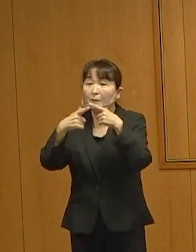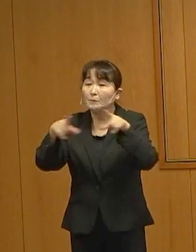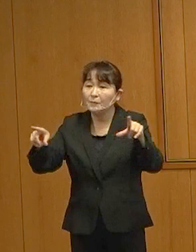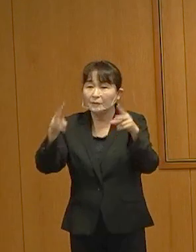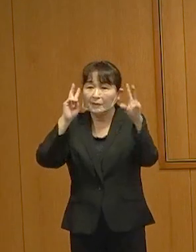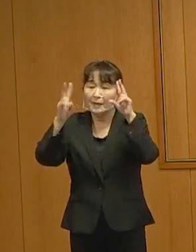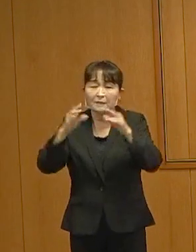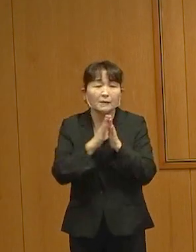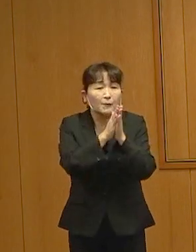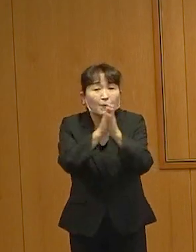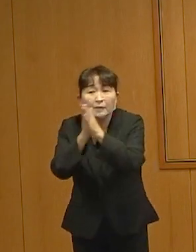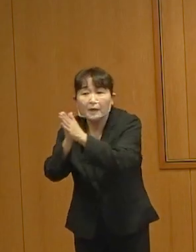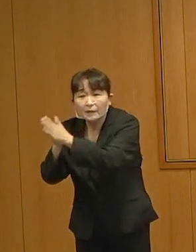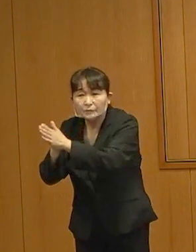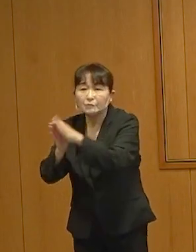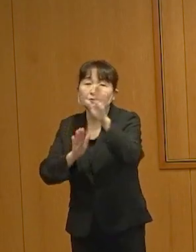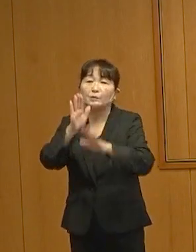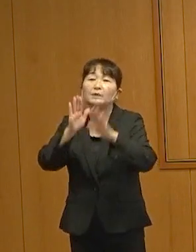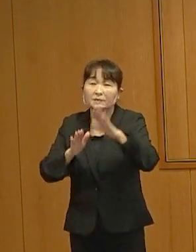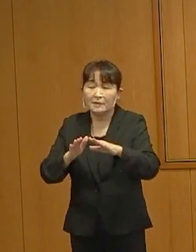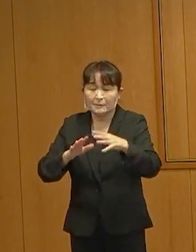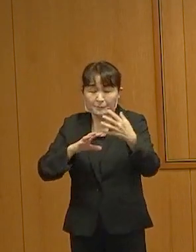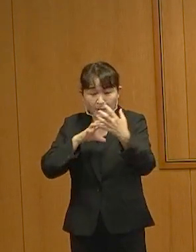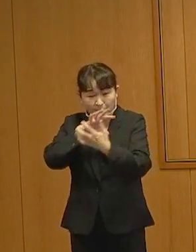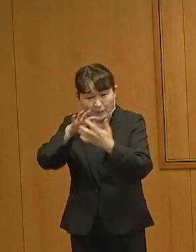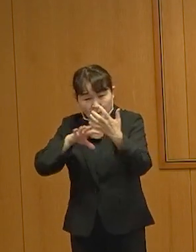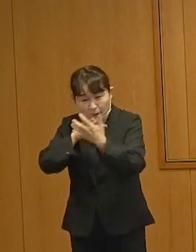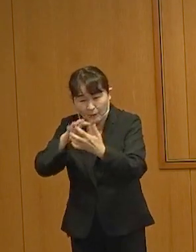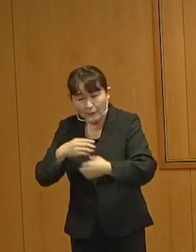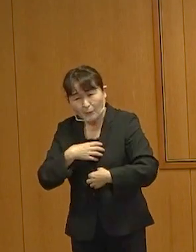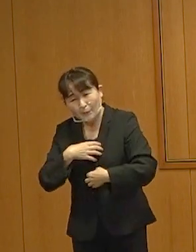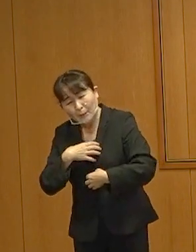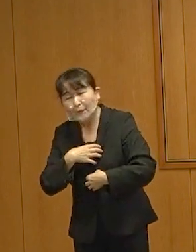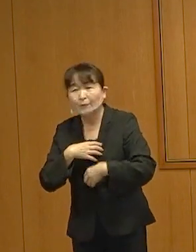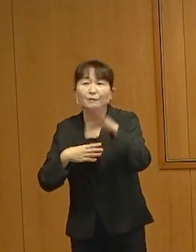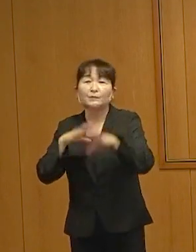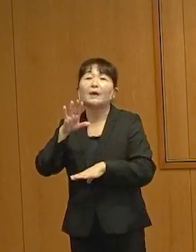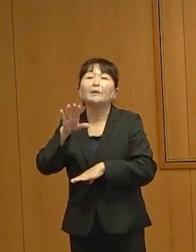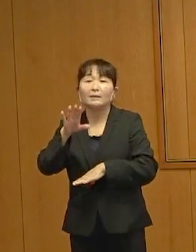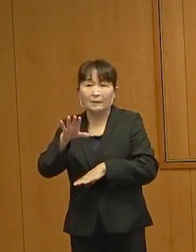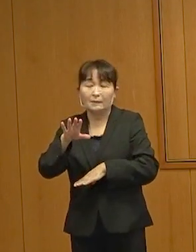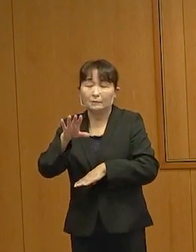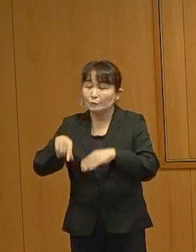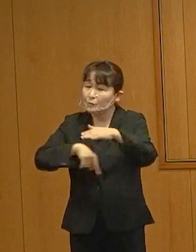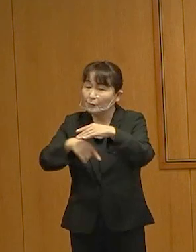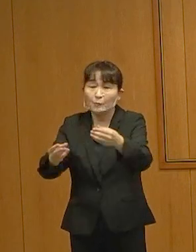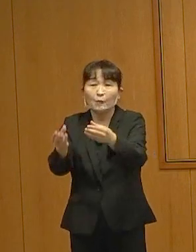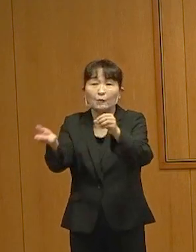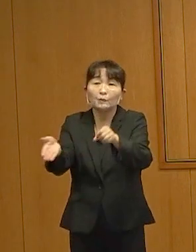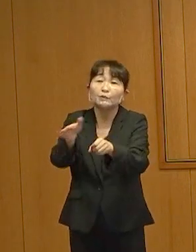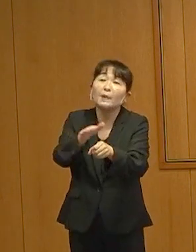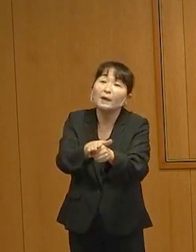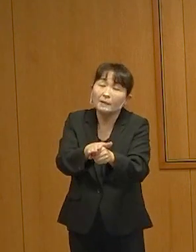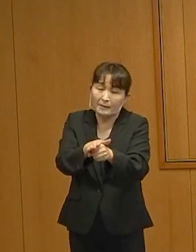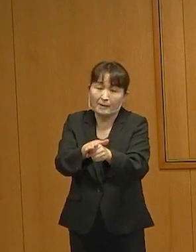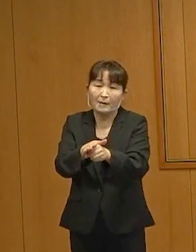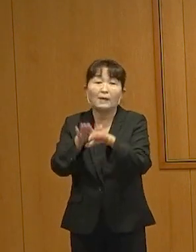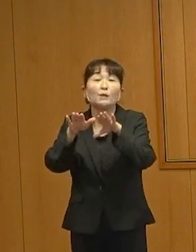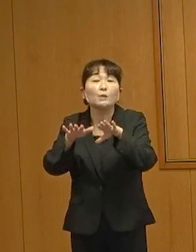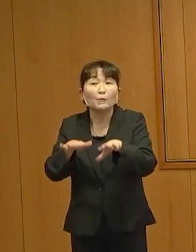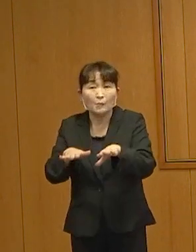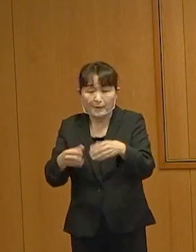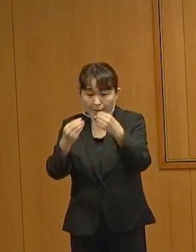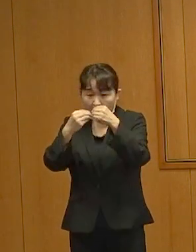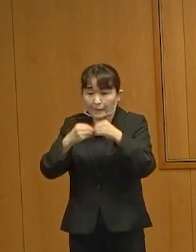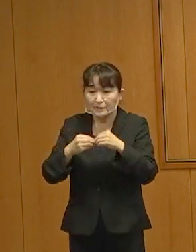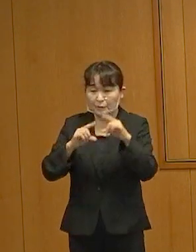況ということで、本当に困惑したような状況がありましたので、まあ、そのことを考えると、やっぱりこの感